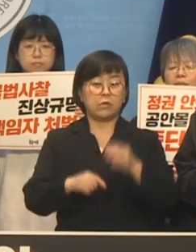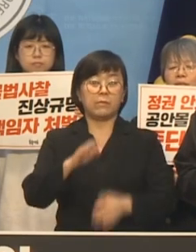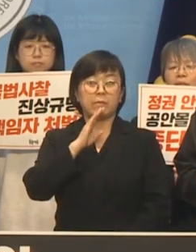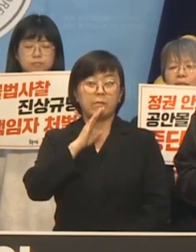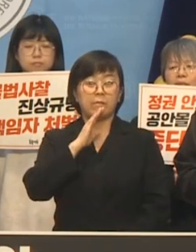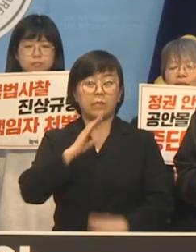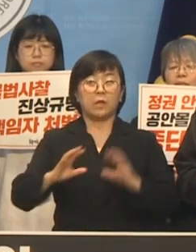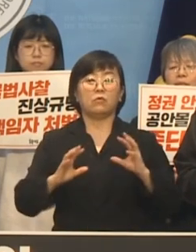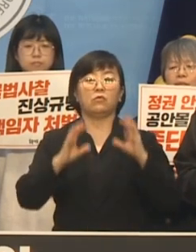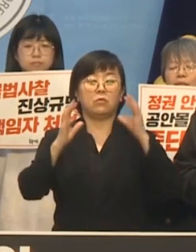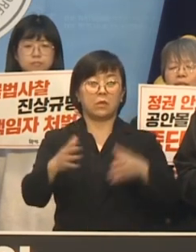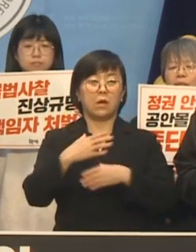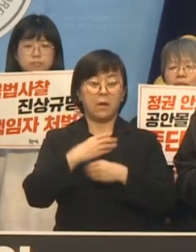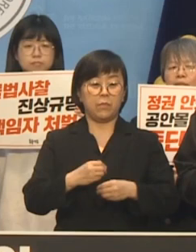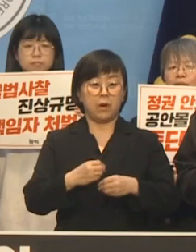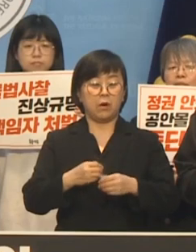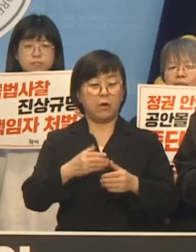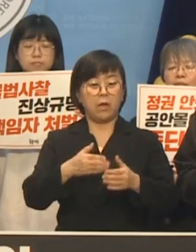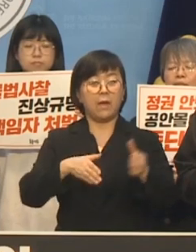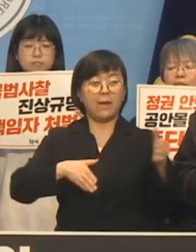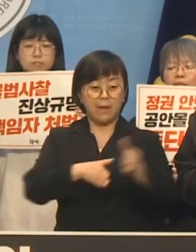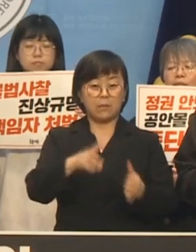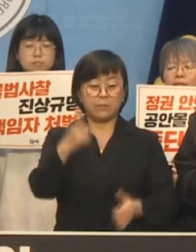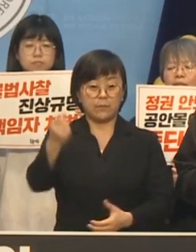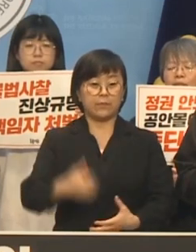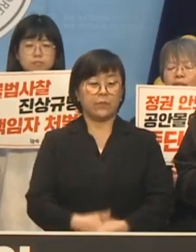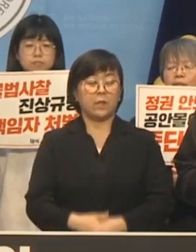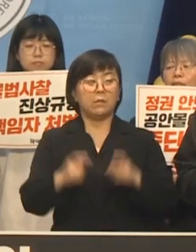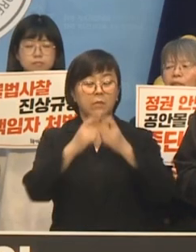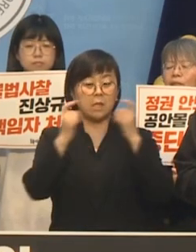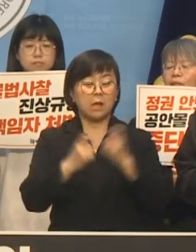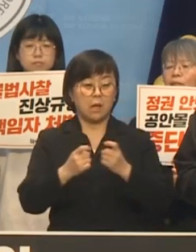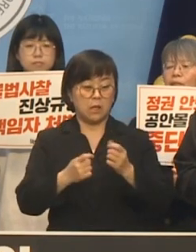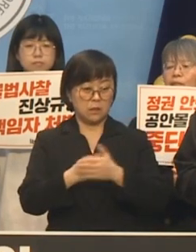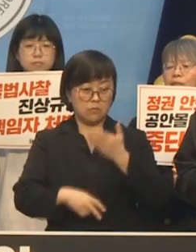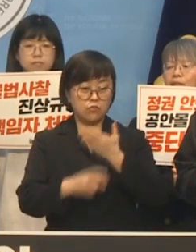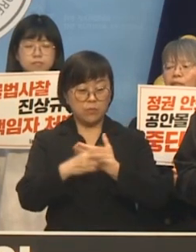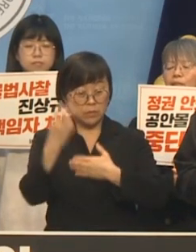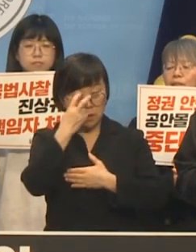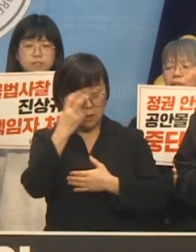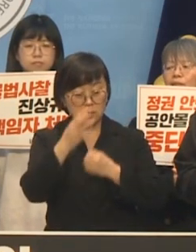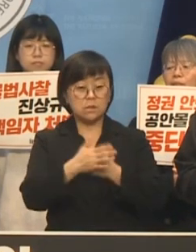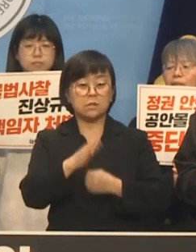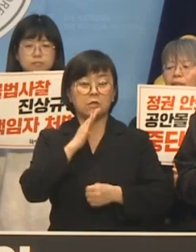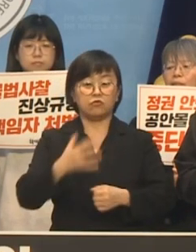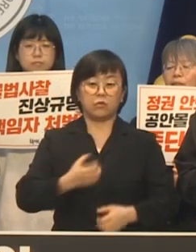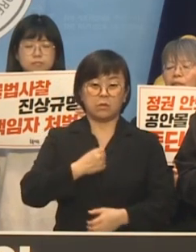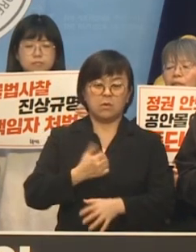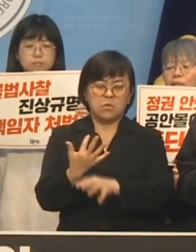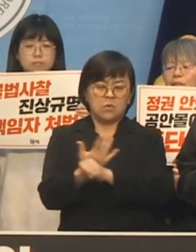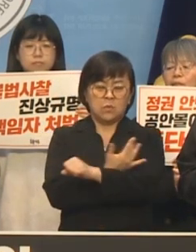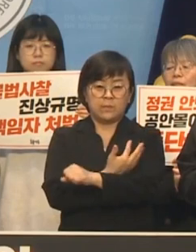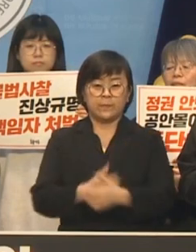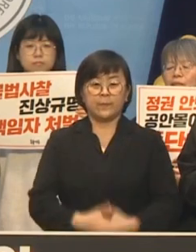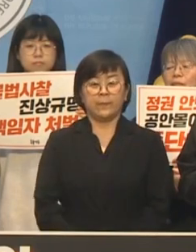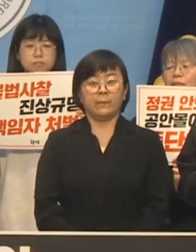윤석열이야말로 국가 안보 위해입니다. 민간인 사찰이라니 너무나도 충격적이고 소름이